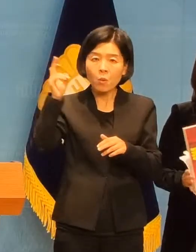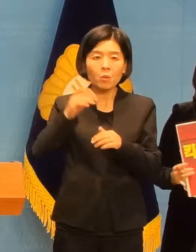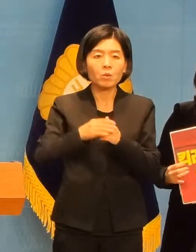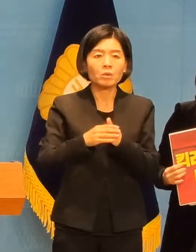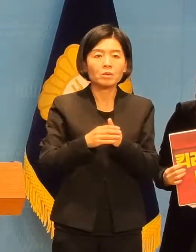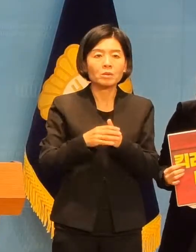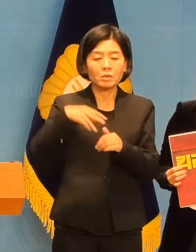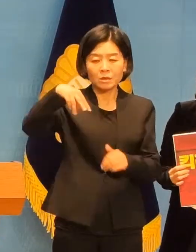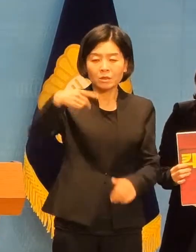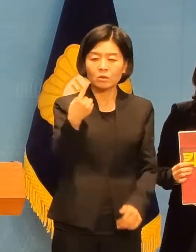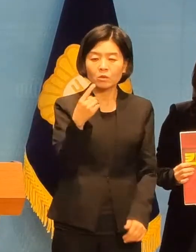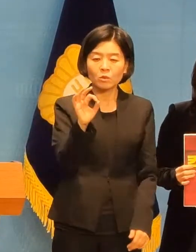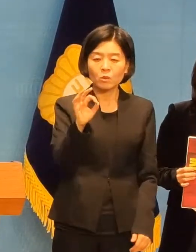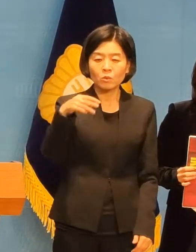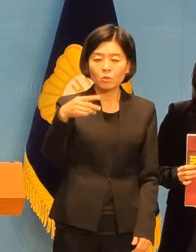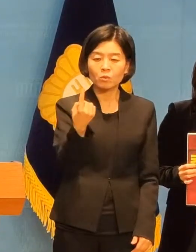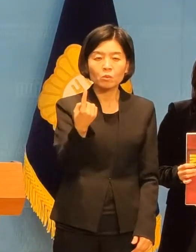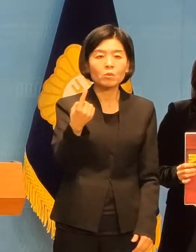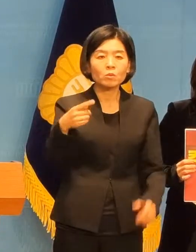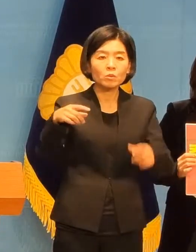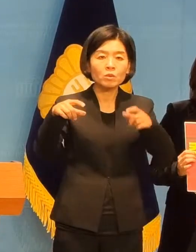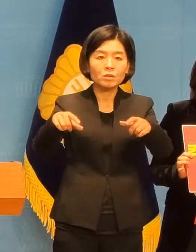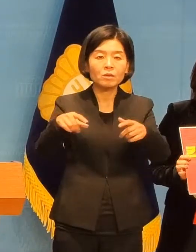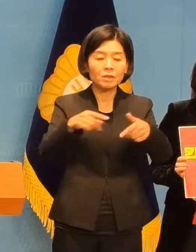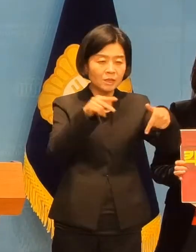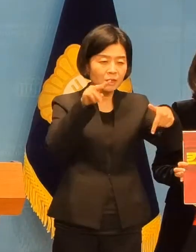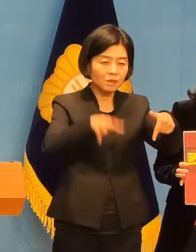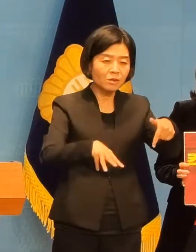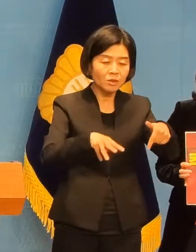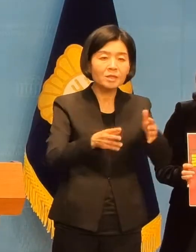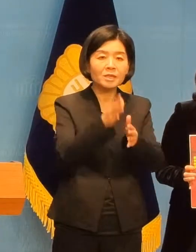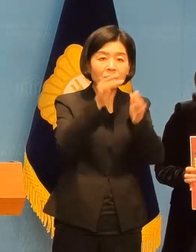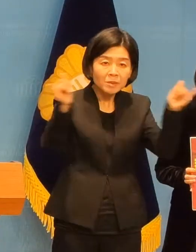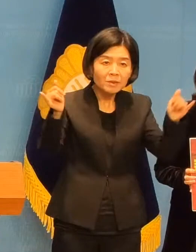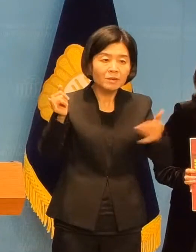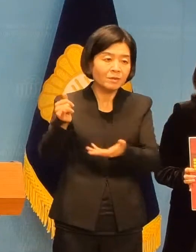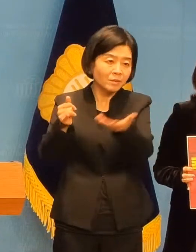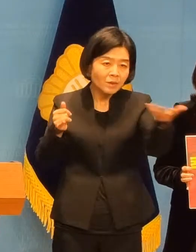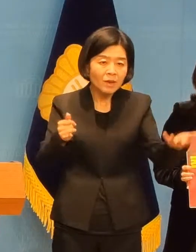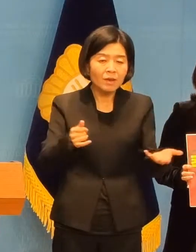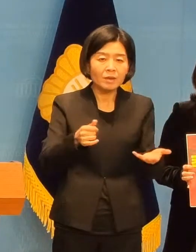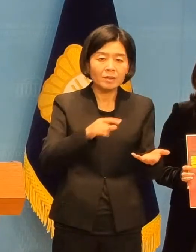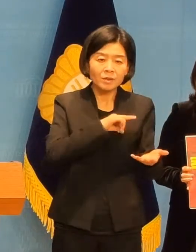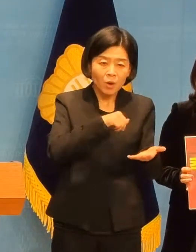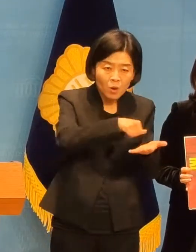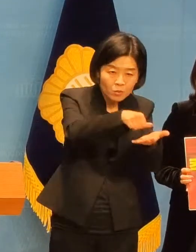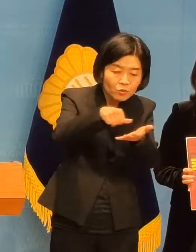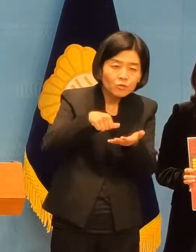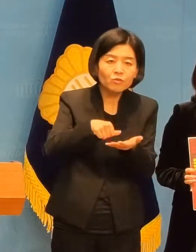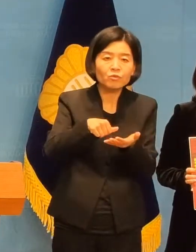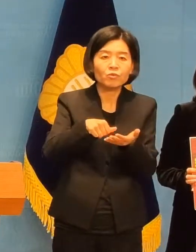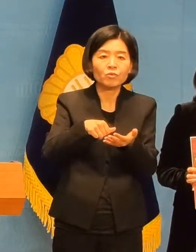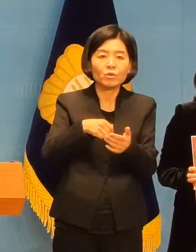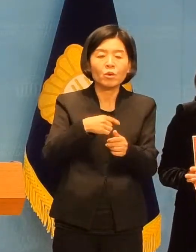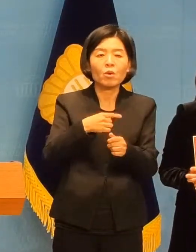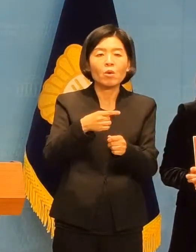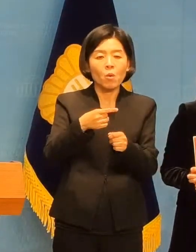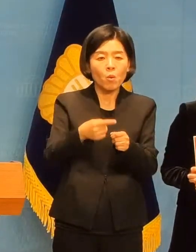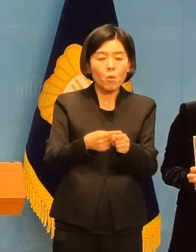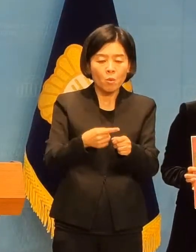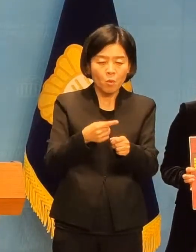지금 송도 지역에서 그리고 인천 시민들과 함께 이제 서명운동, 공유 킥보드 퇴출 운동, 서명 운동을 하고